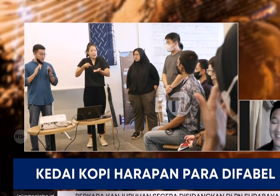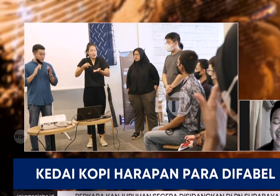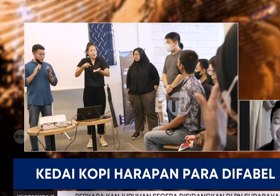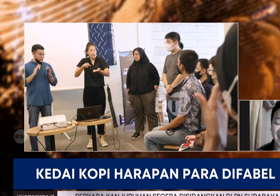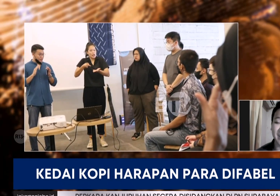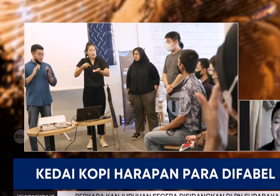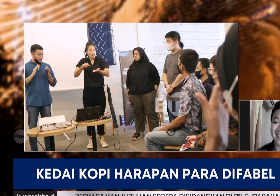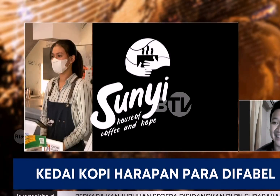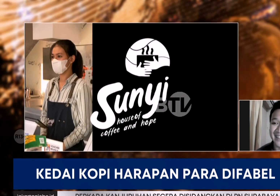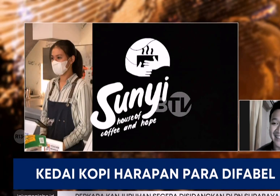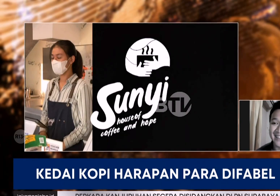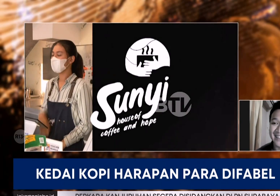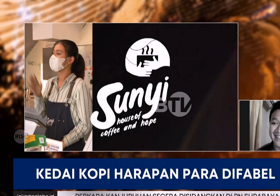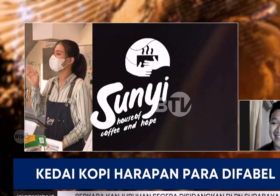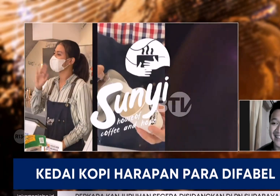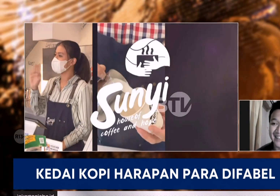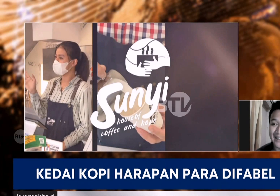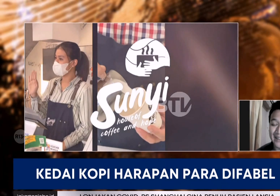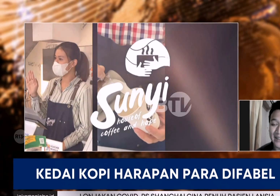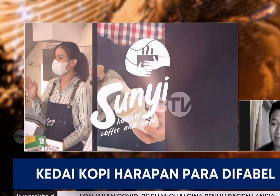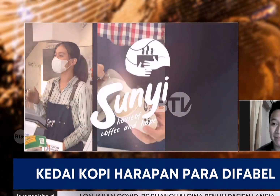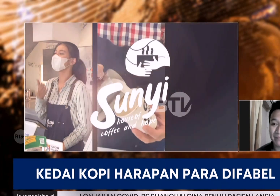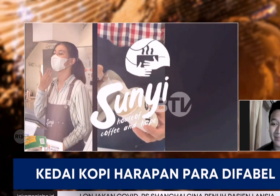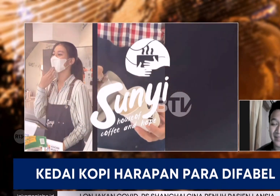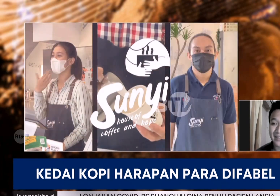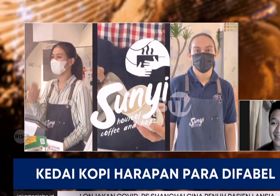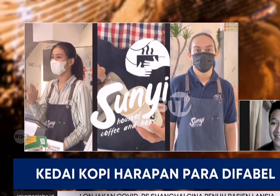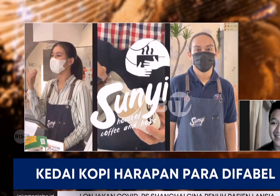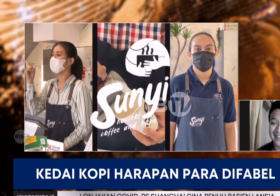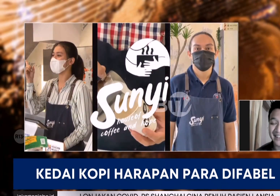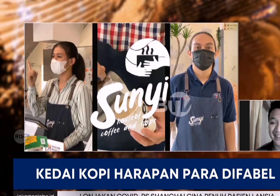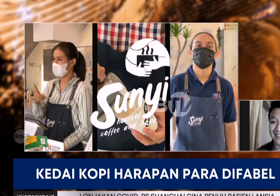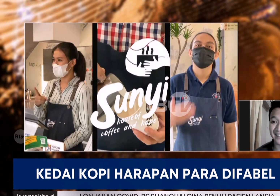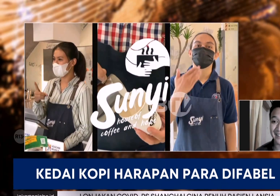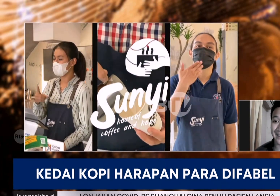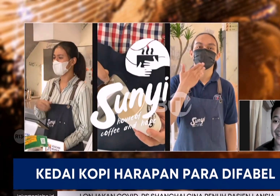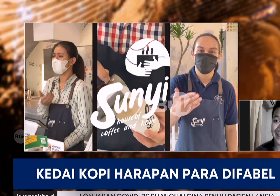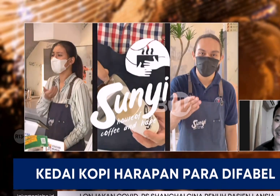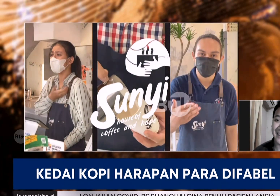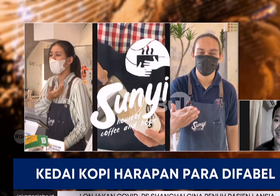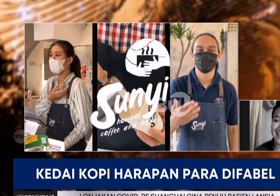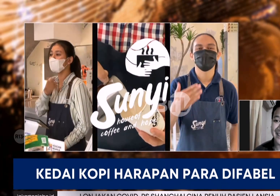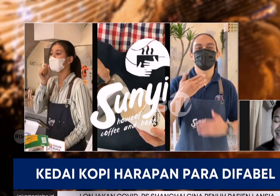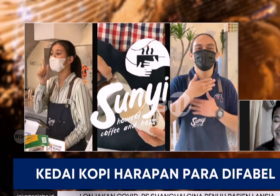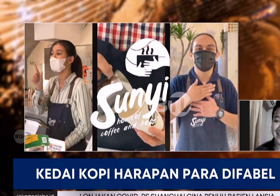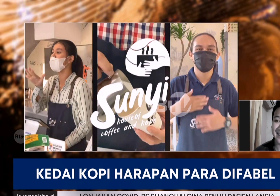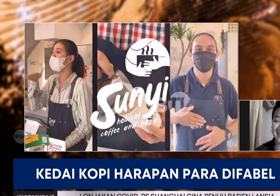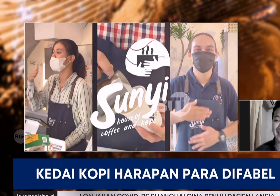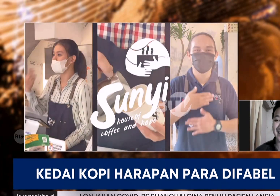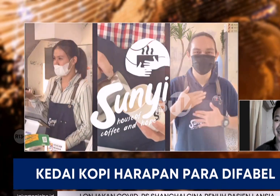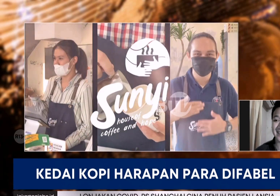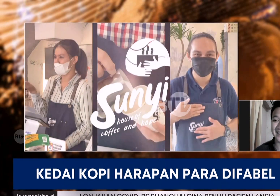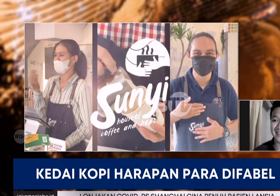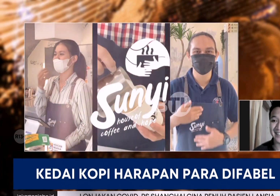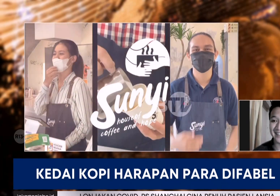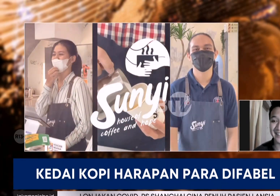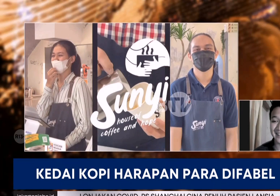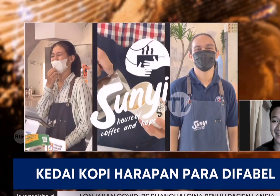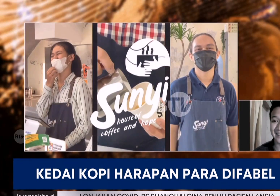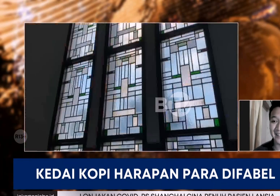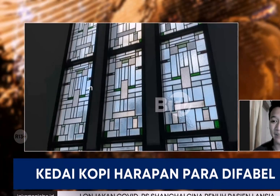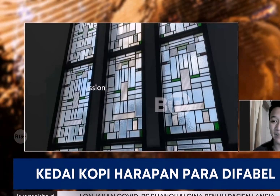baik. Sangat baik sekali. Itu sih mas, artinya bahwa akses untuk berinteraksi yang kurang mungkin